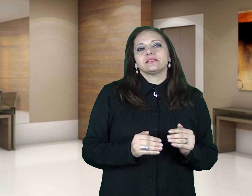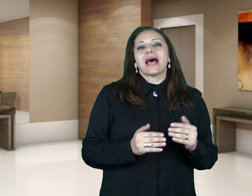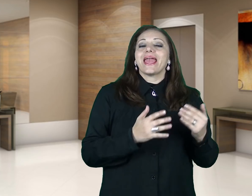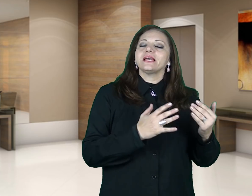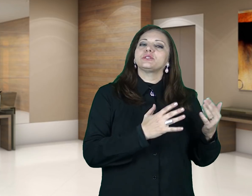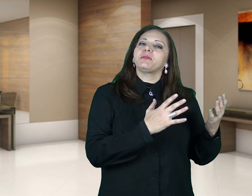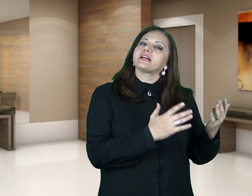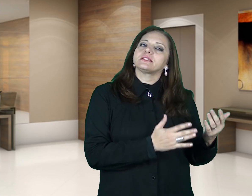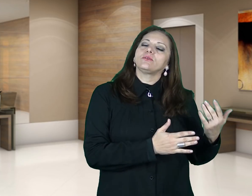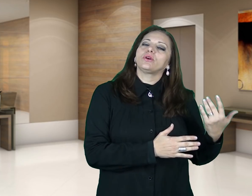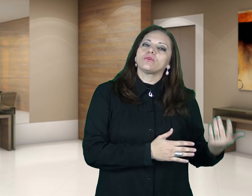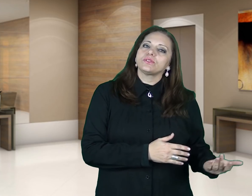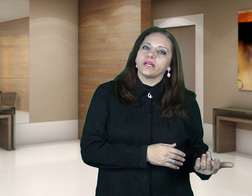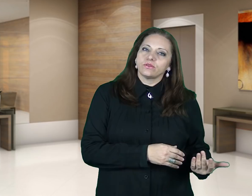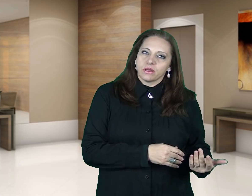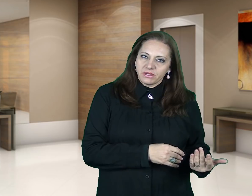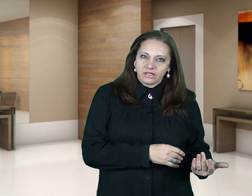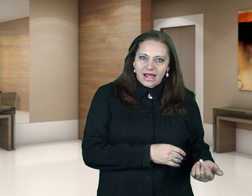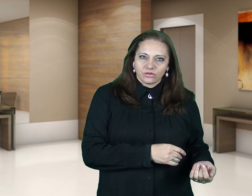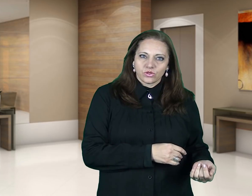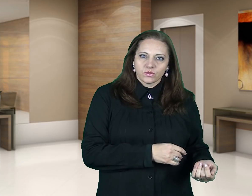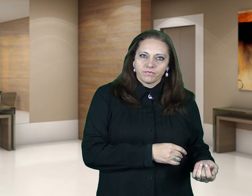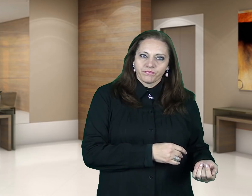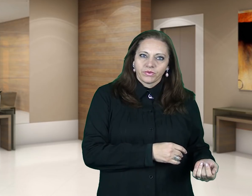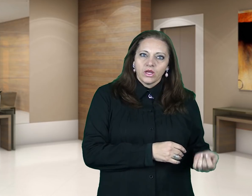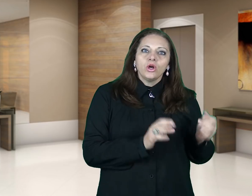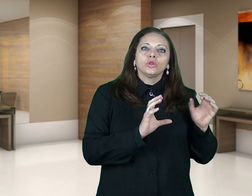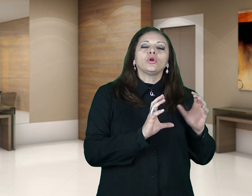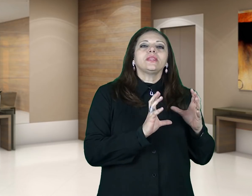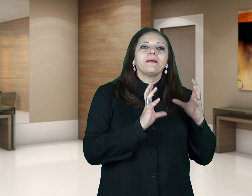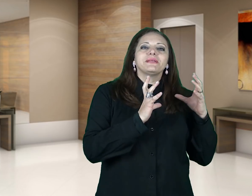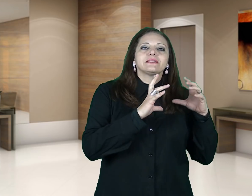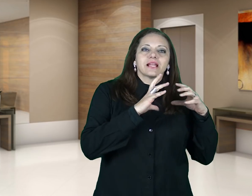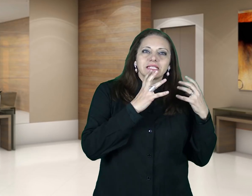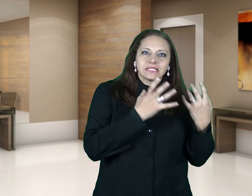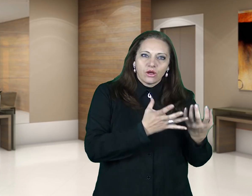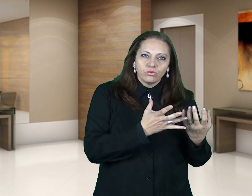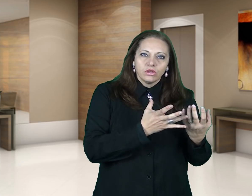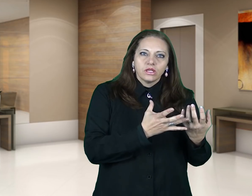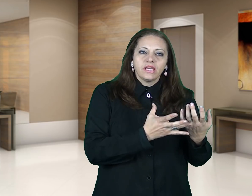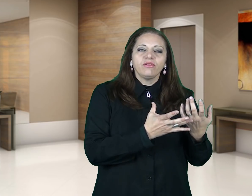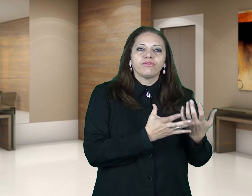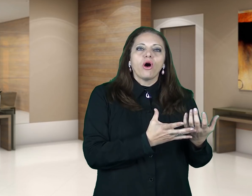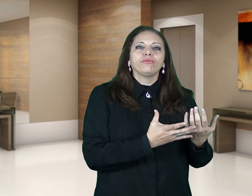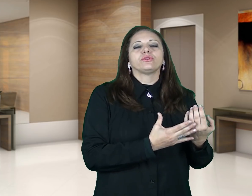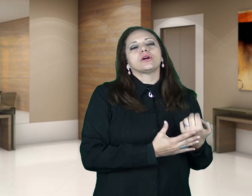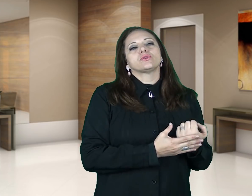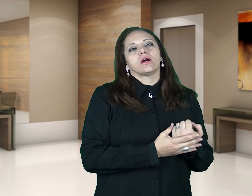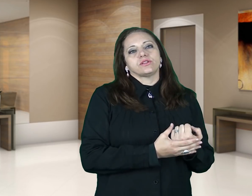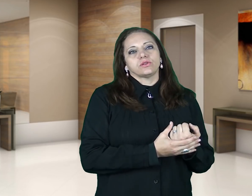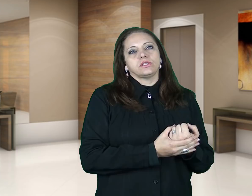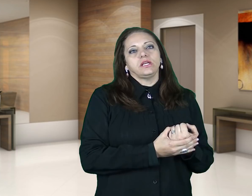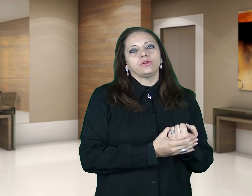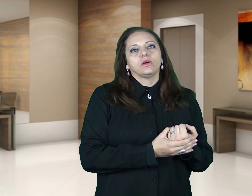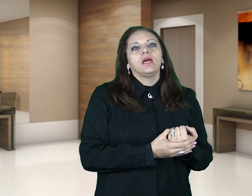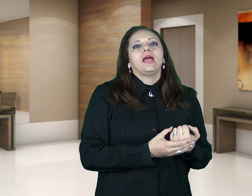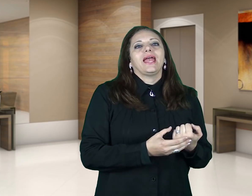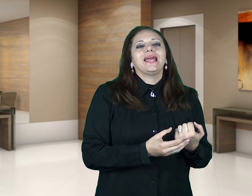orais a explicação de conceitos abstratos? Toda abstração que envolve o nosso raciocínio,